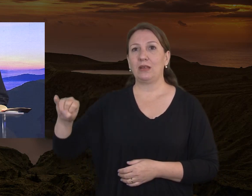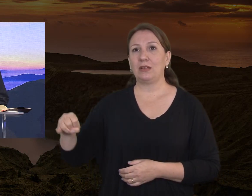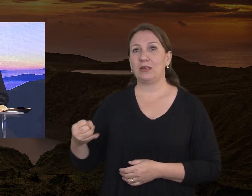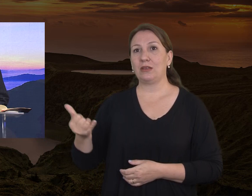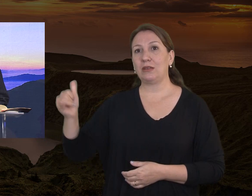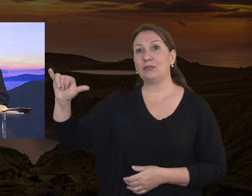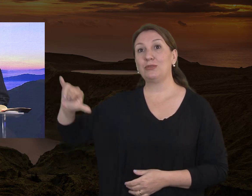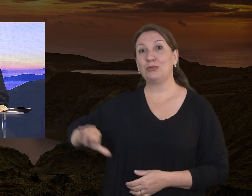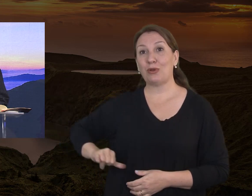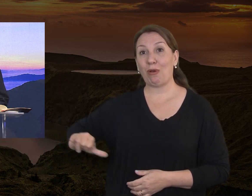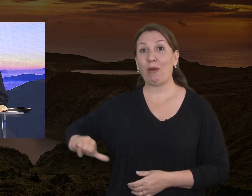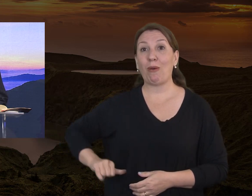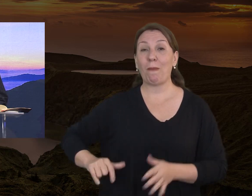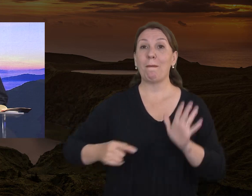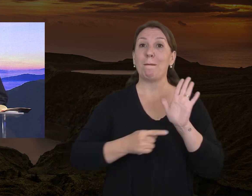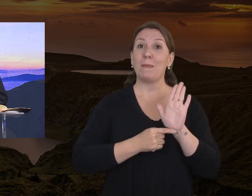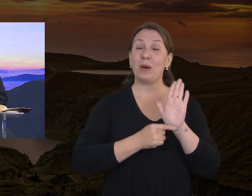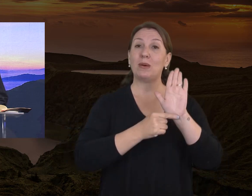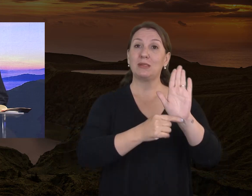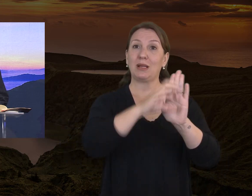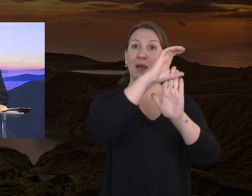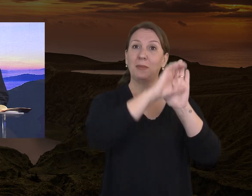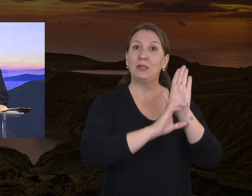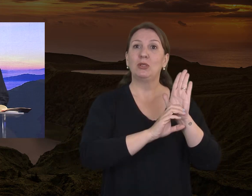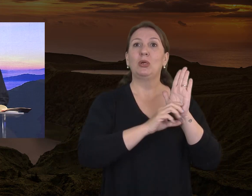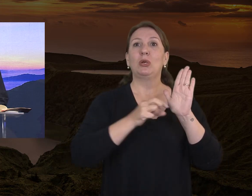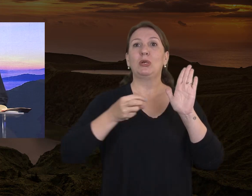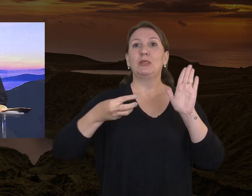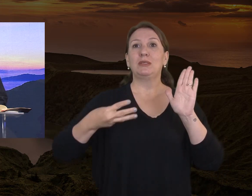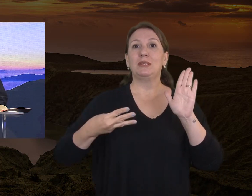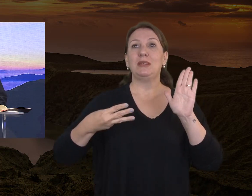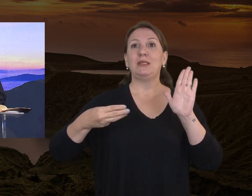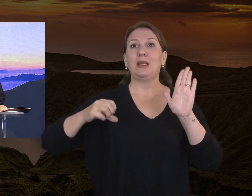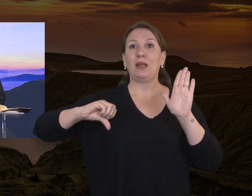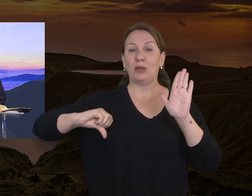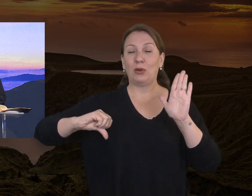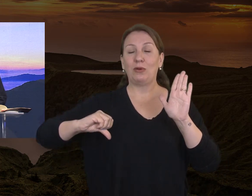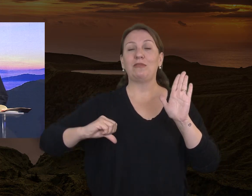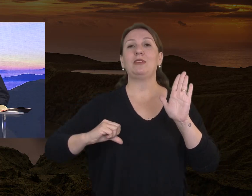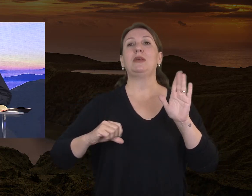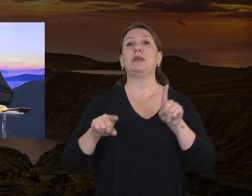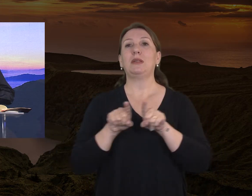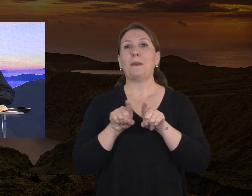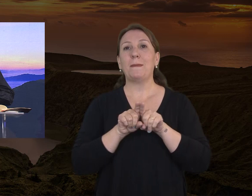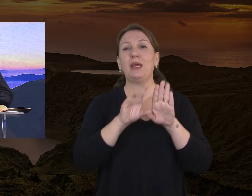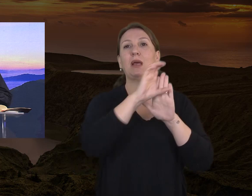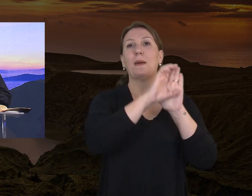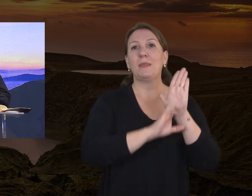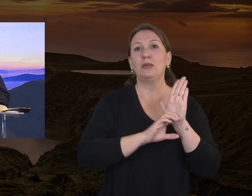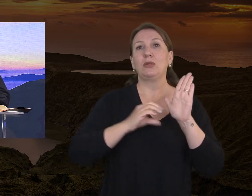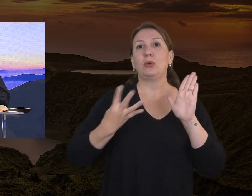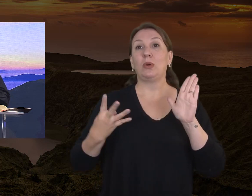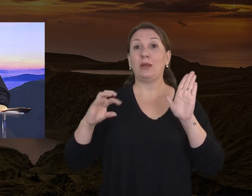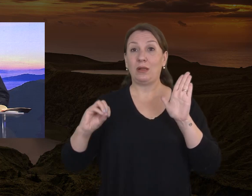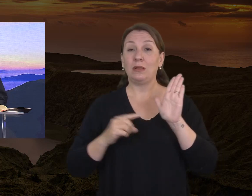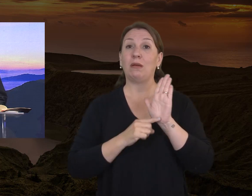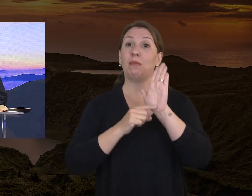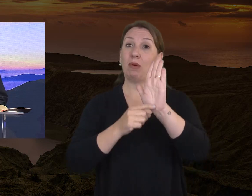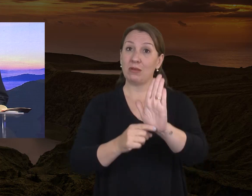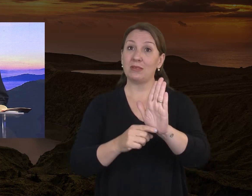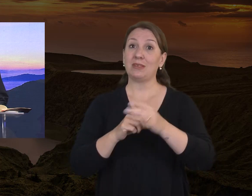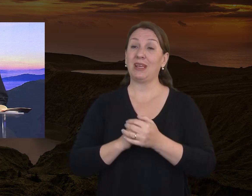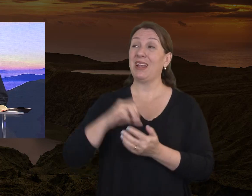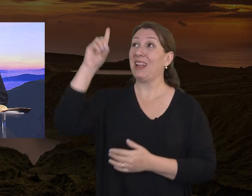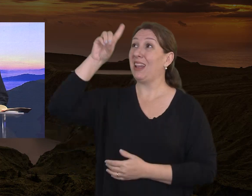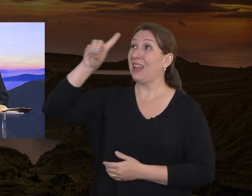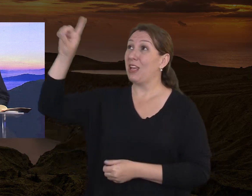capítulos 39 e 40, ele foi criado também como a obra-prima de toda a criação